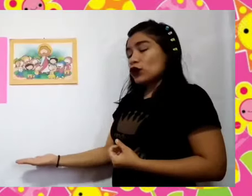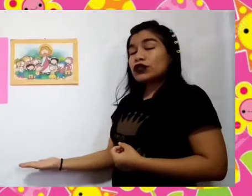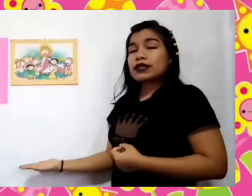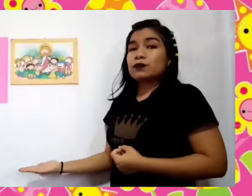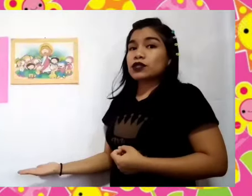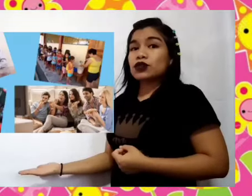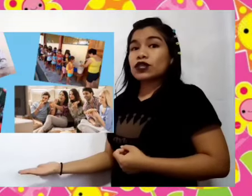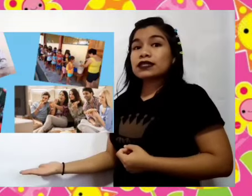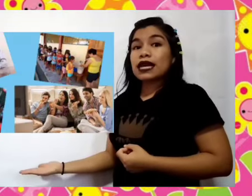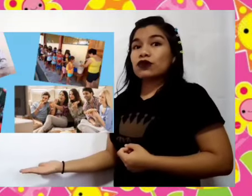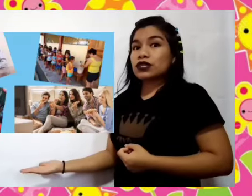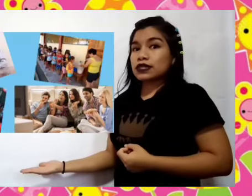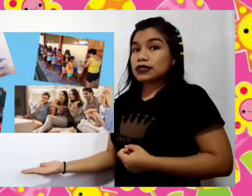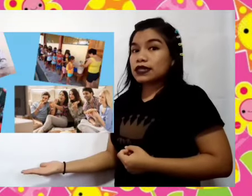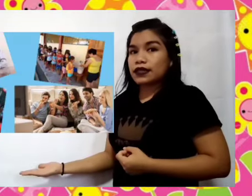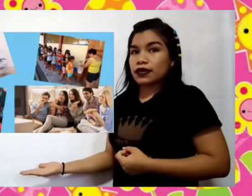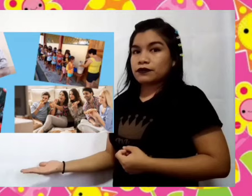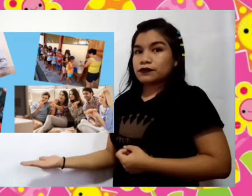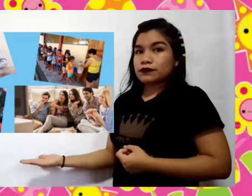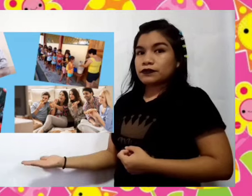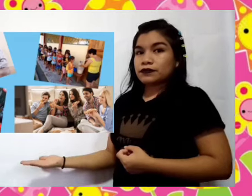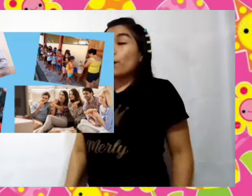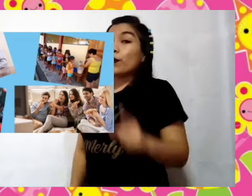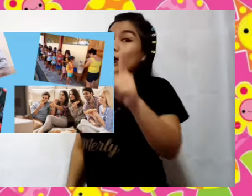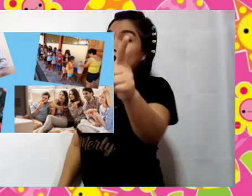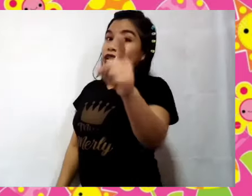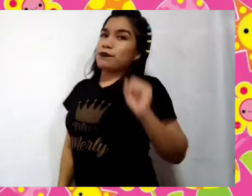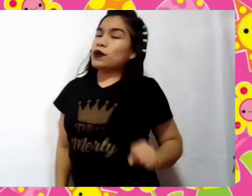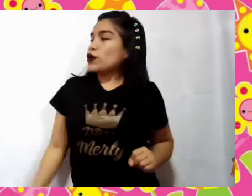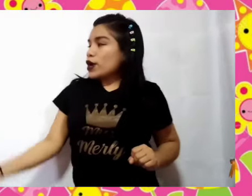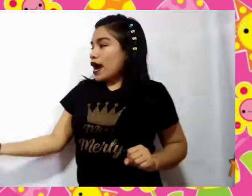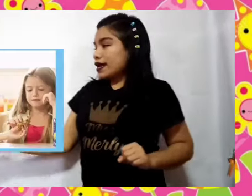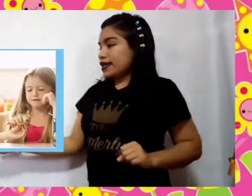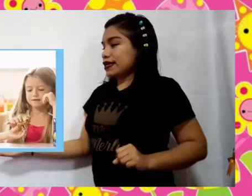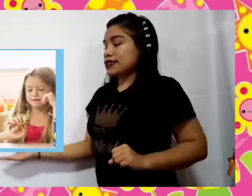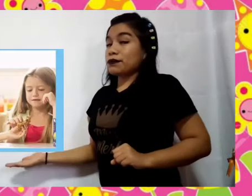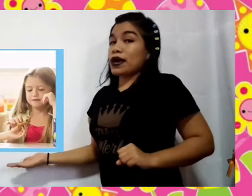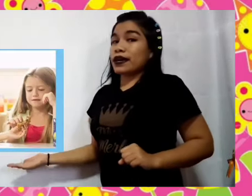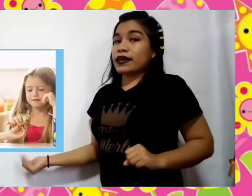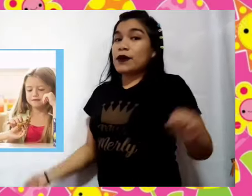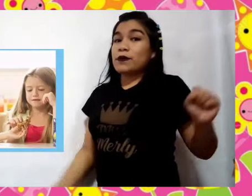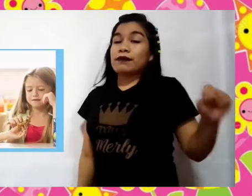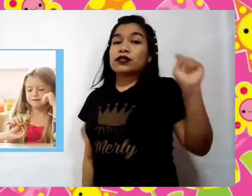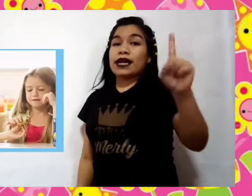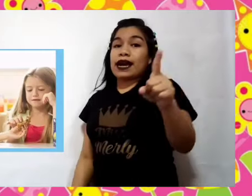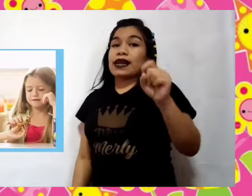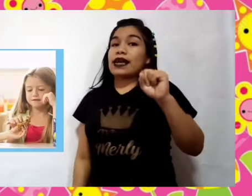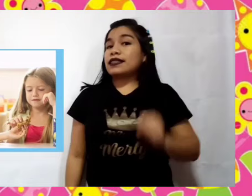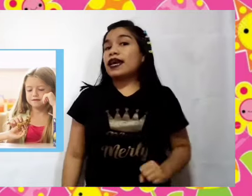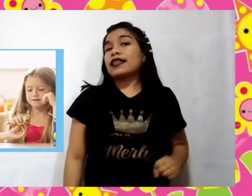las otras personas que lo necesiten. Por ejemplo, aquí en esta imagen vemos que Carla